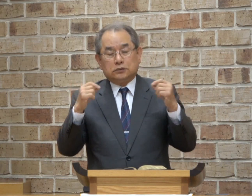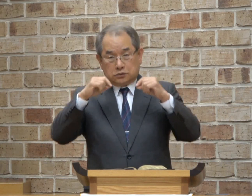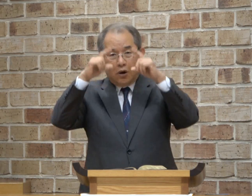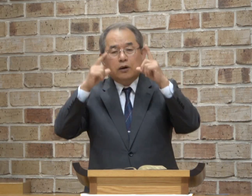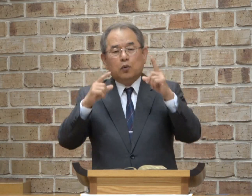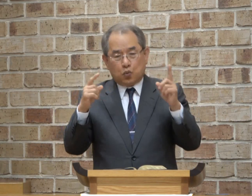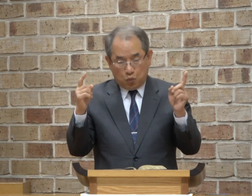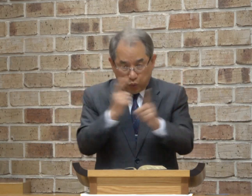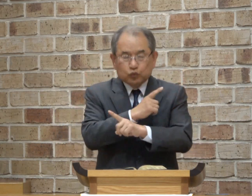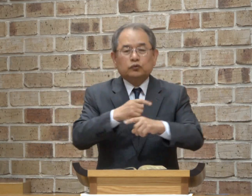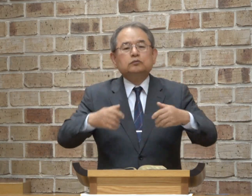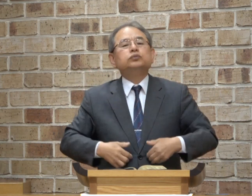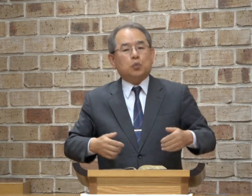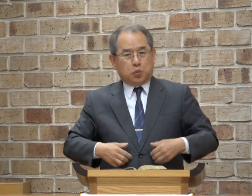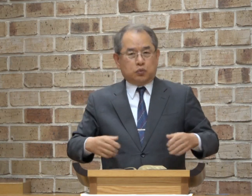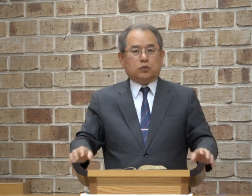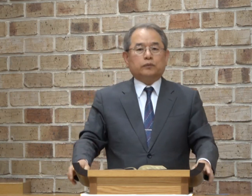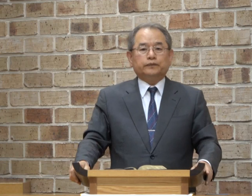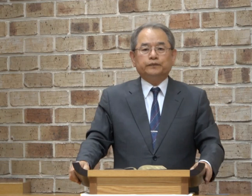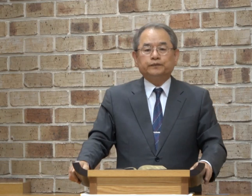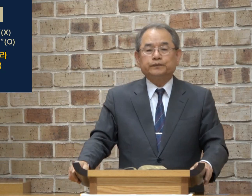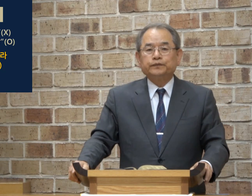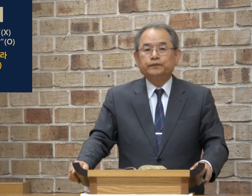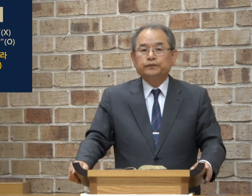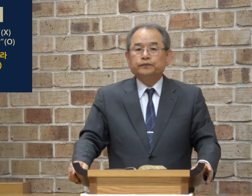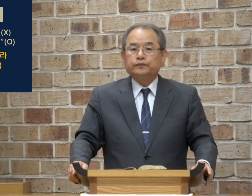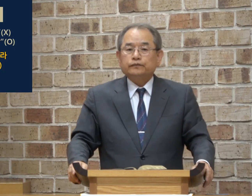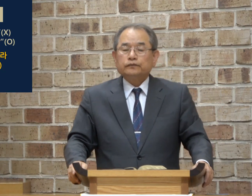그것은 잘못된 삶임을 깨닫고 고쳐야 합니다.